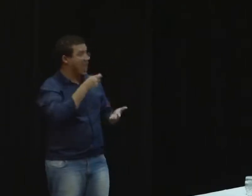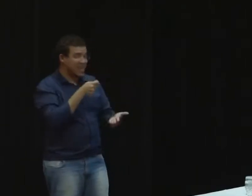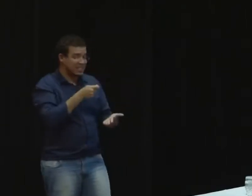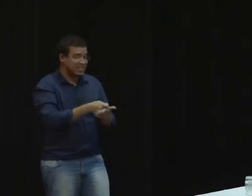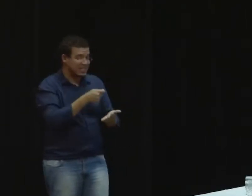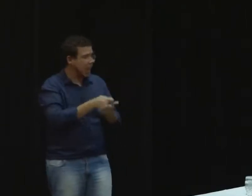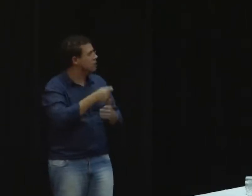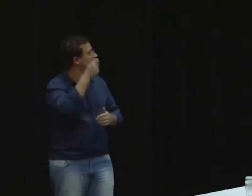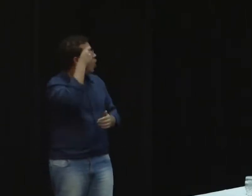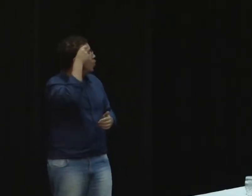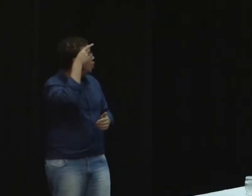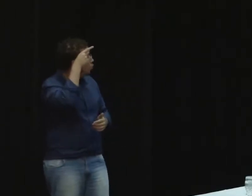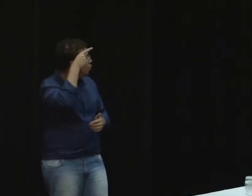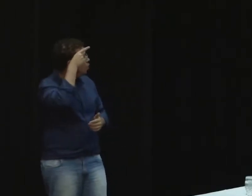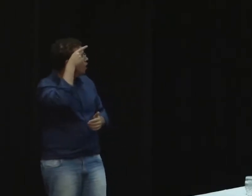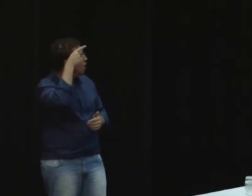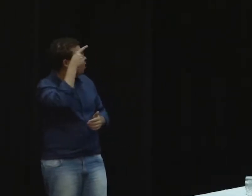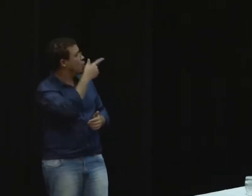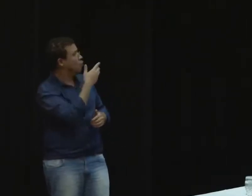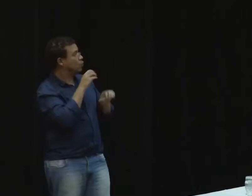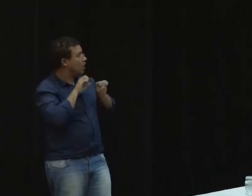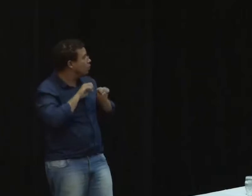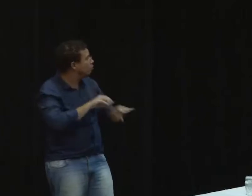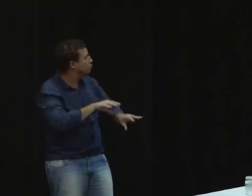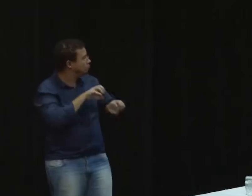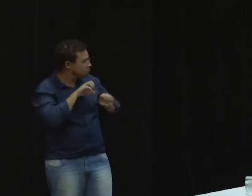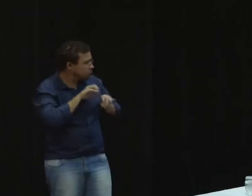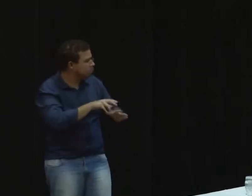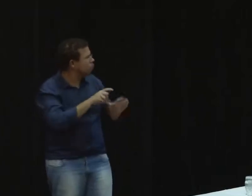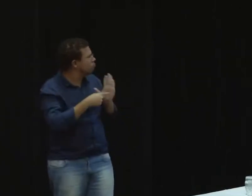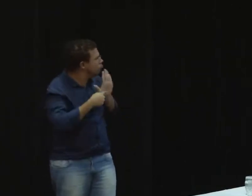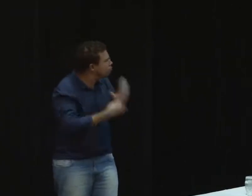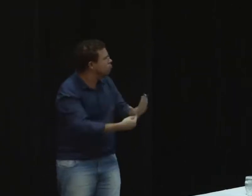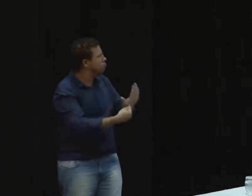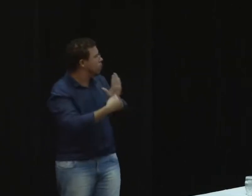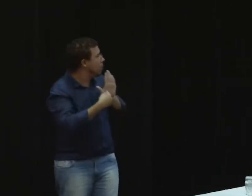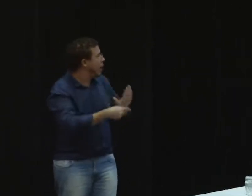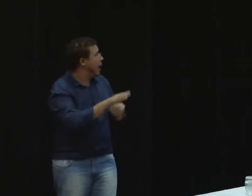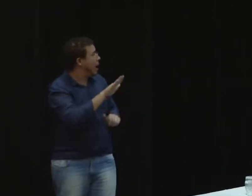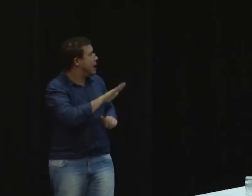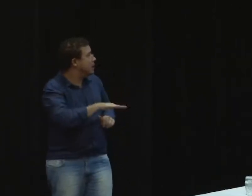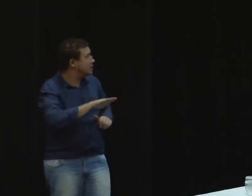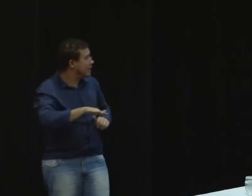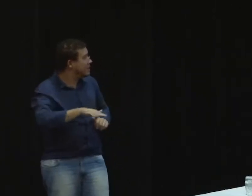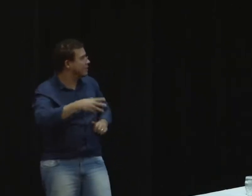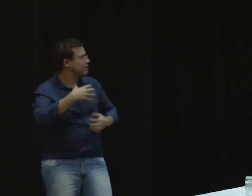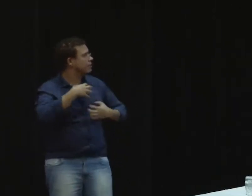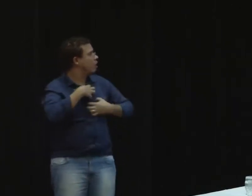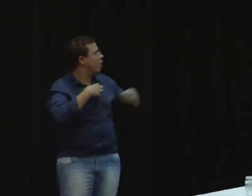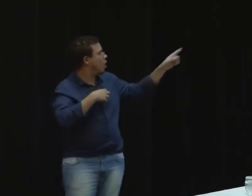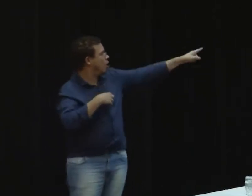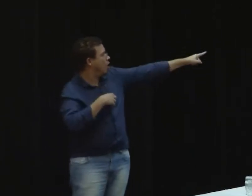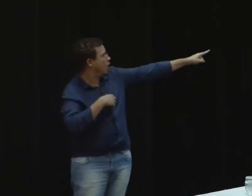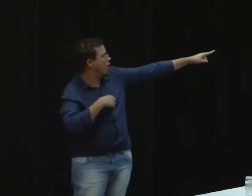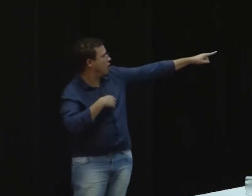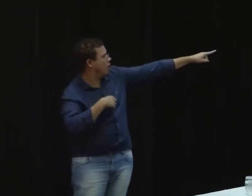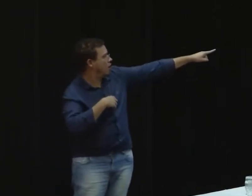Freud diz que as exigências culturais, as censuras dos pais e dos educadores, são